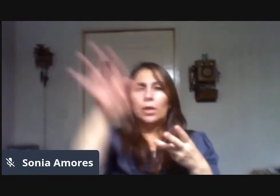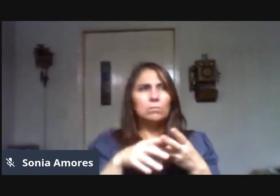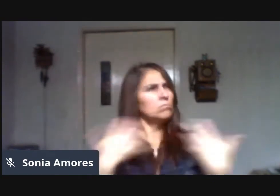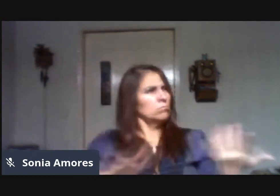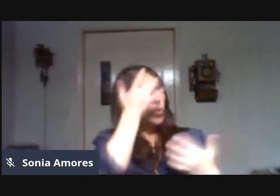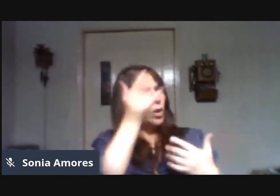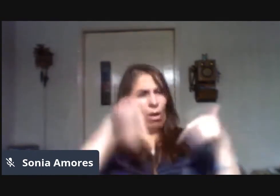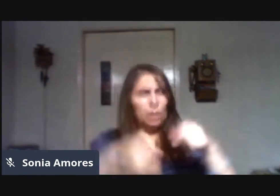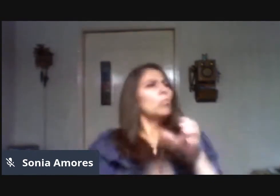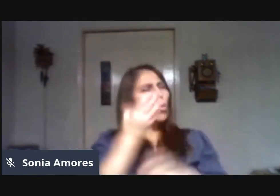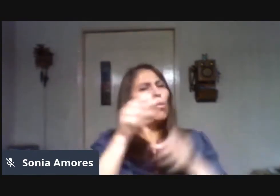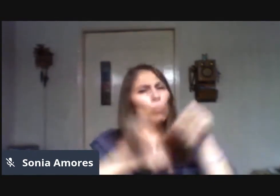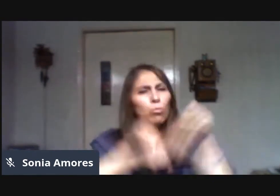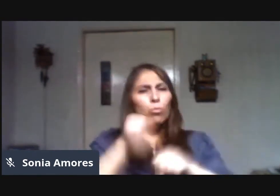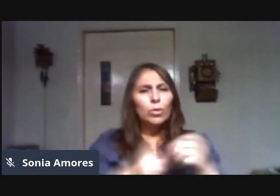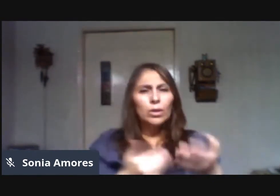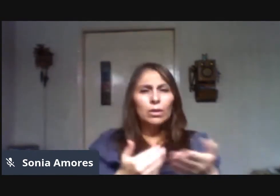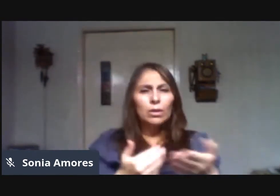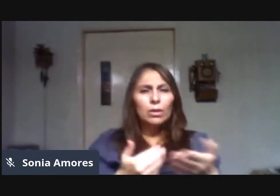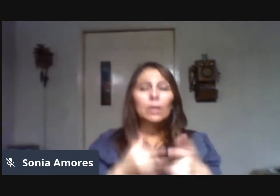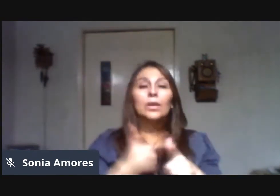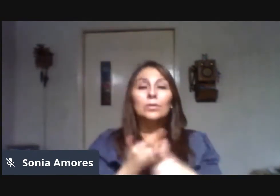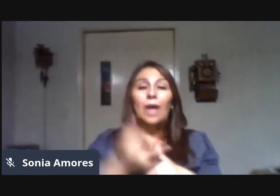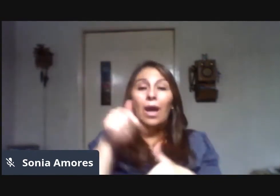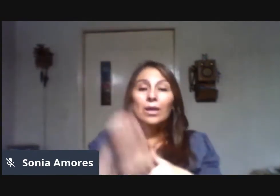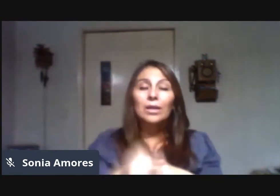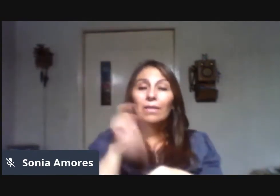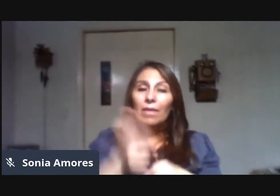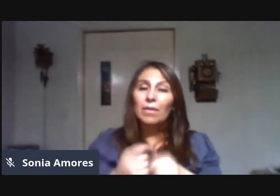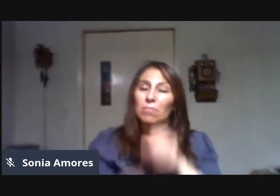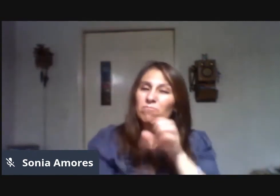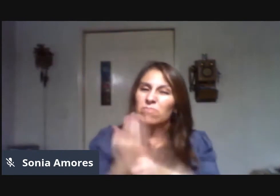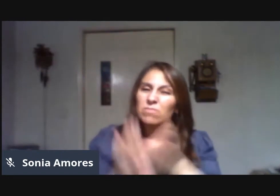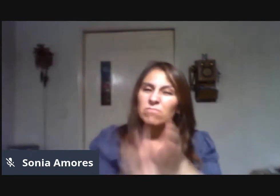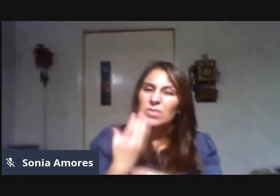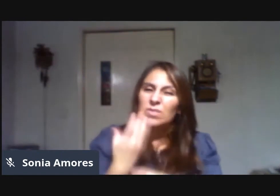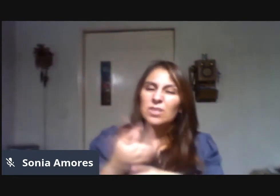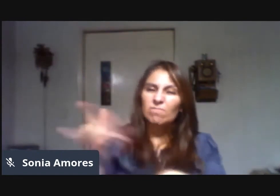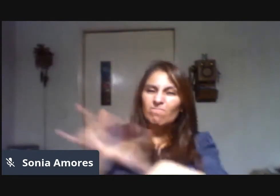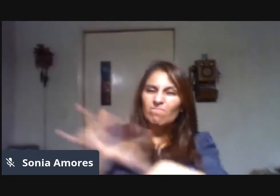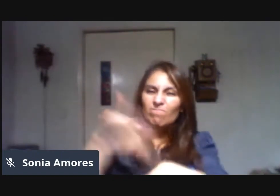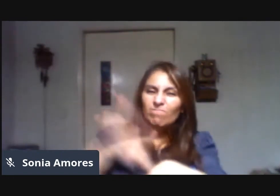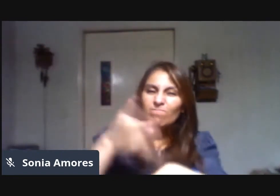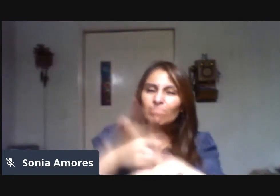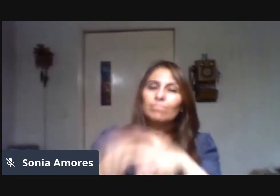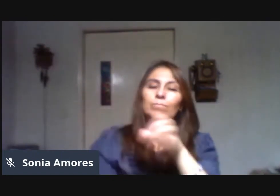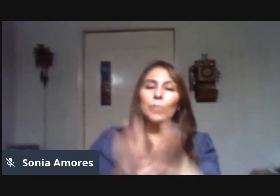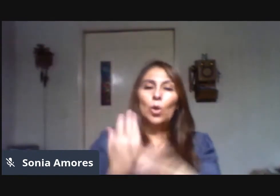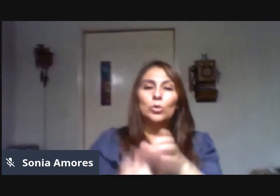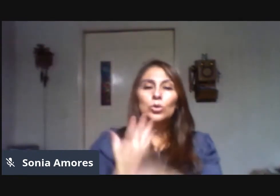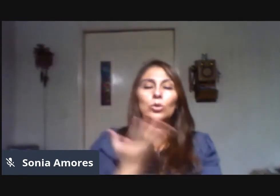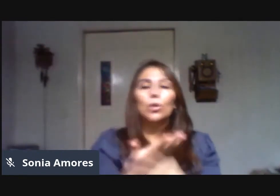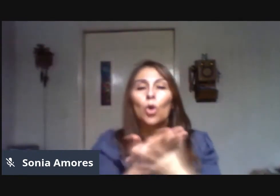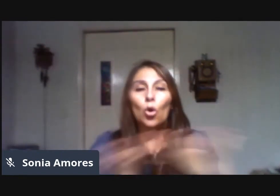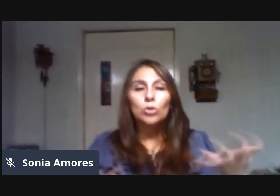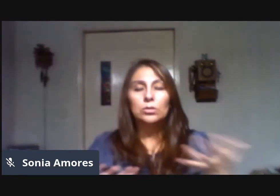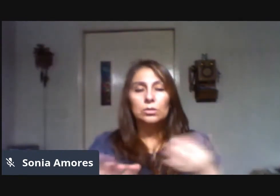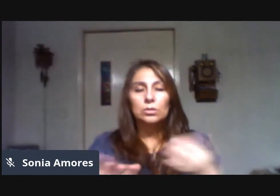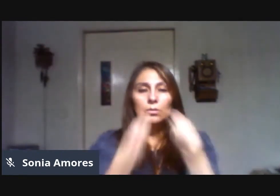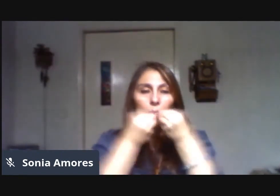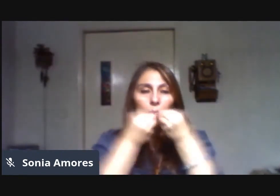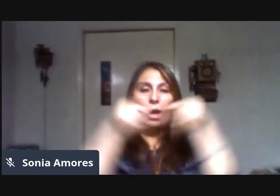incentivar fuertemente la producción de alimentos en nuestro país. Un país que no garantiza la soberanía